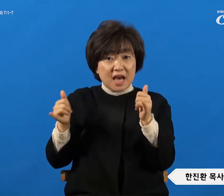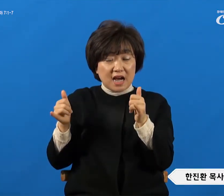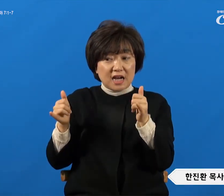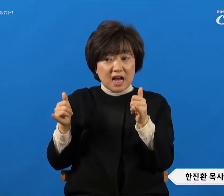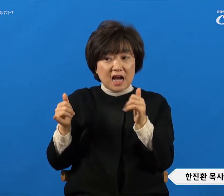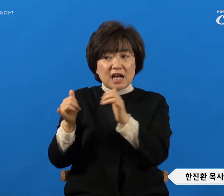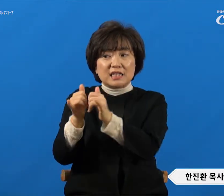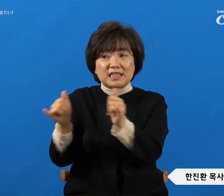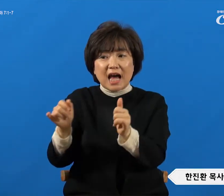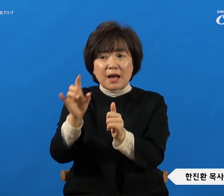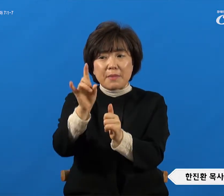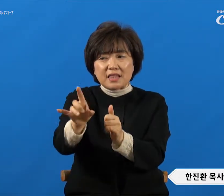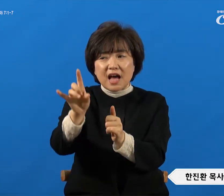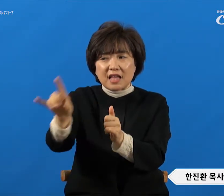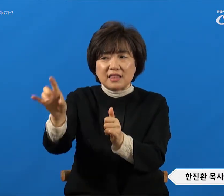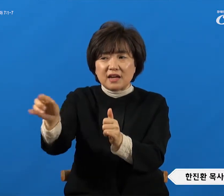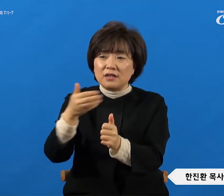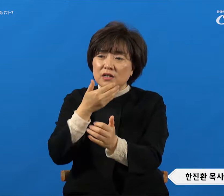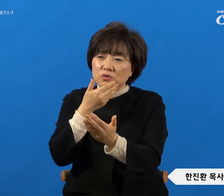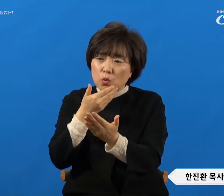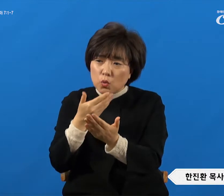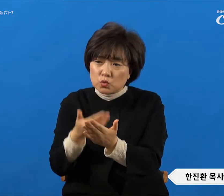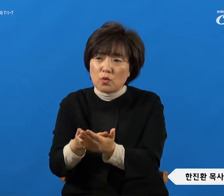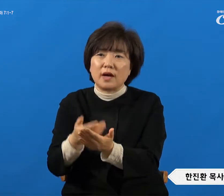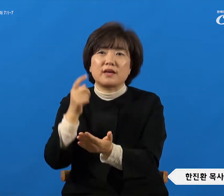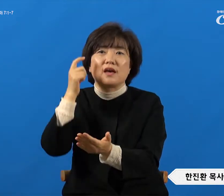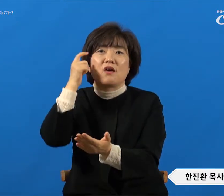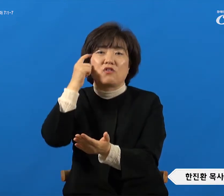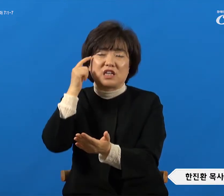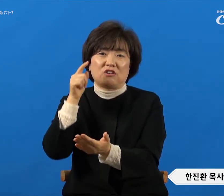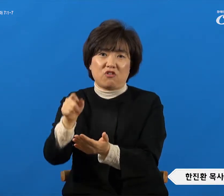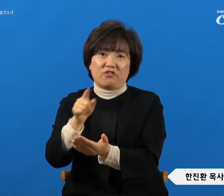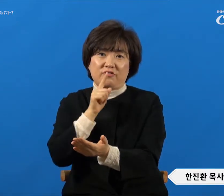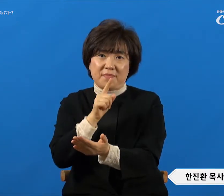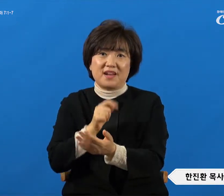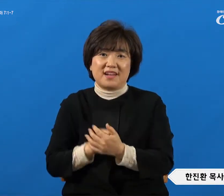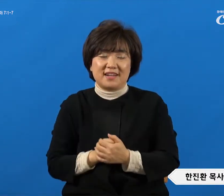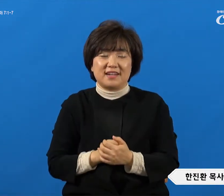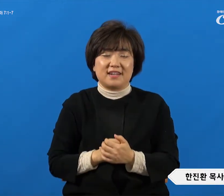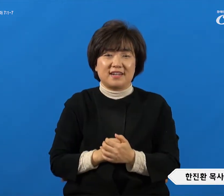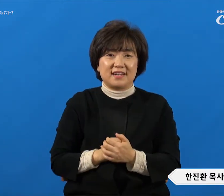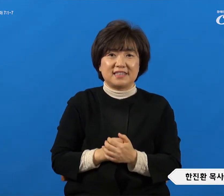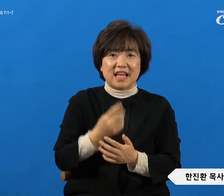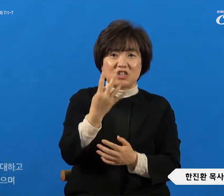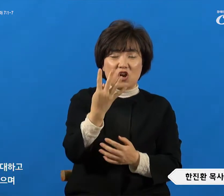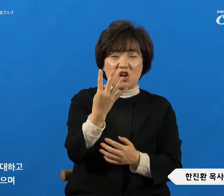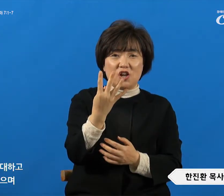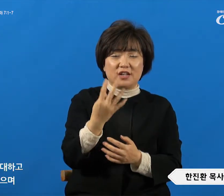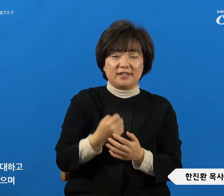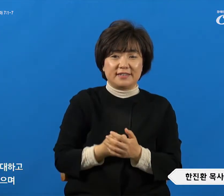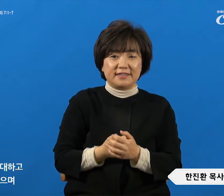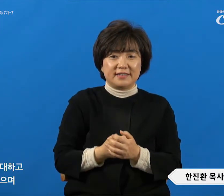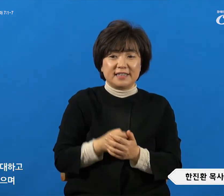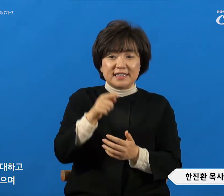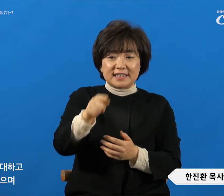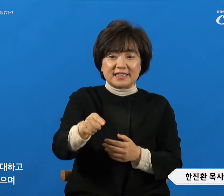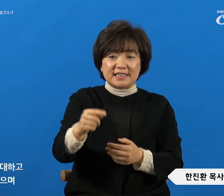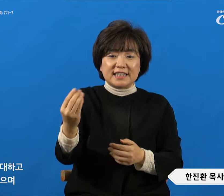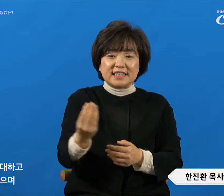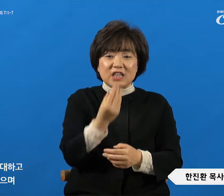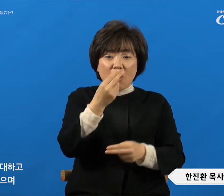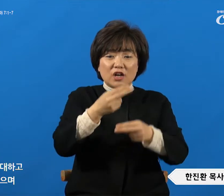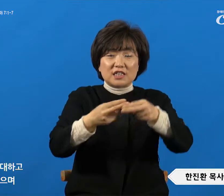사람을 얼마나 소중하게 여겼는지를 단적으로 보여줍니다. 4절 보면 그